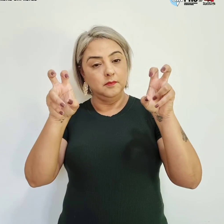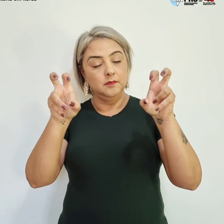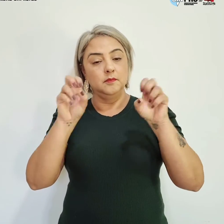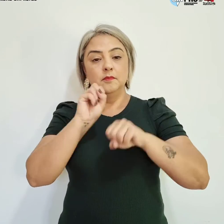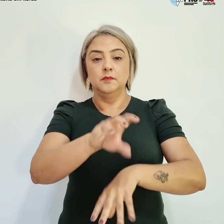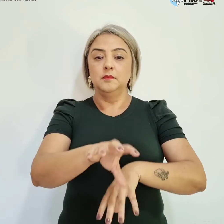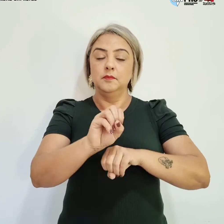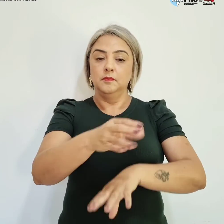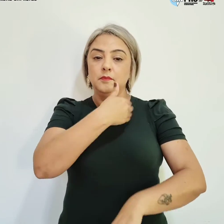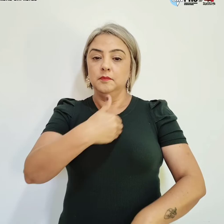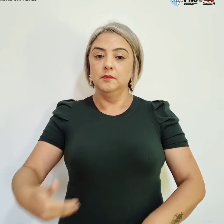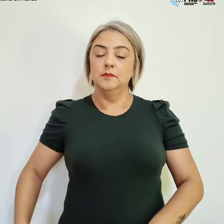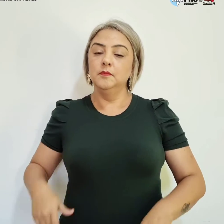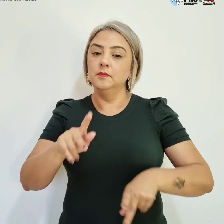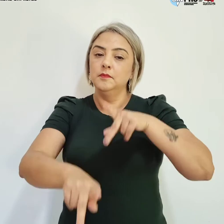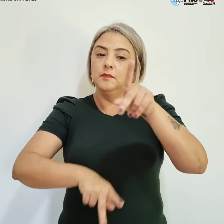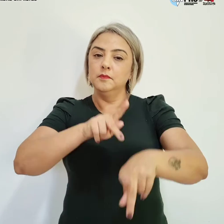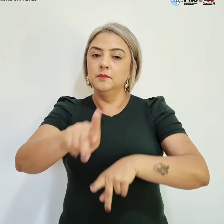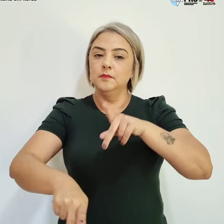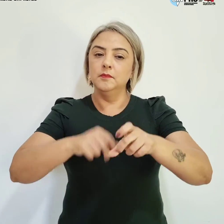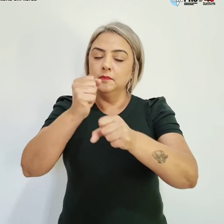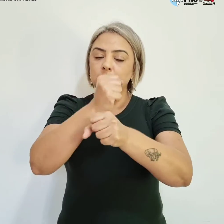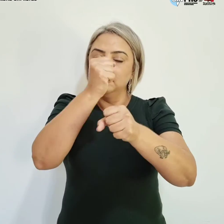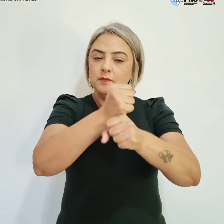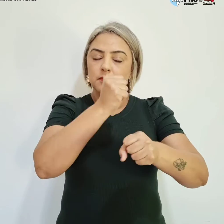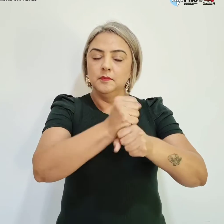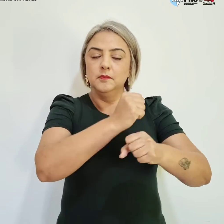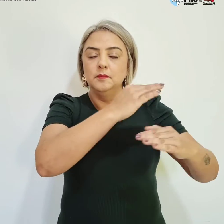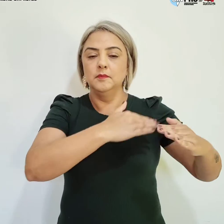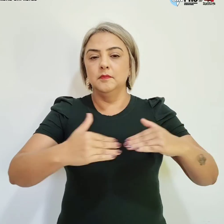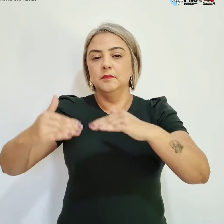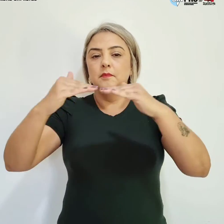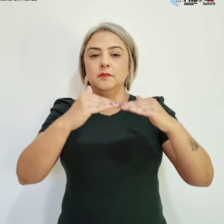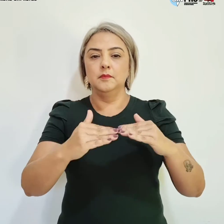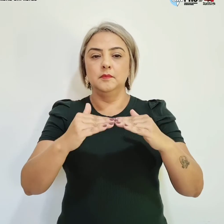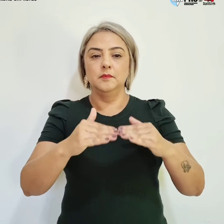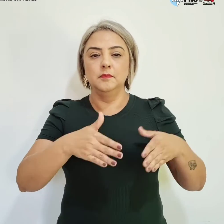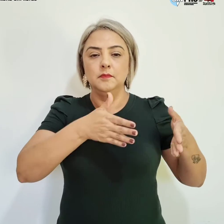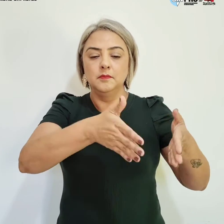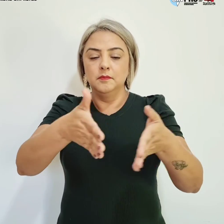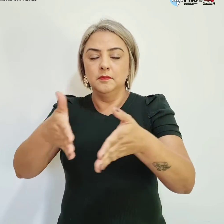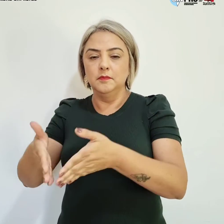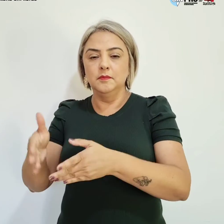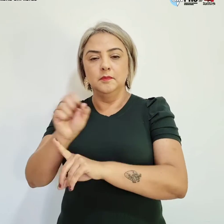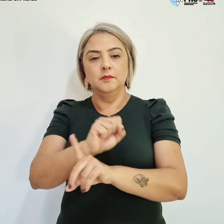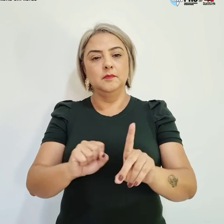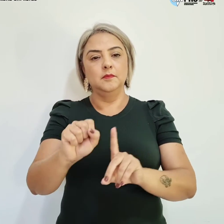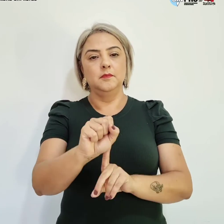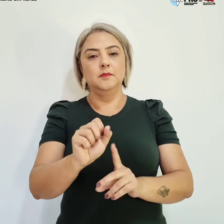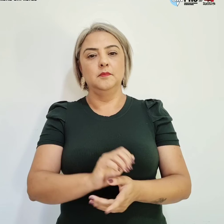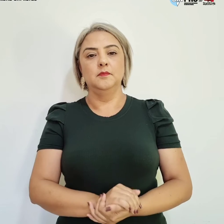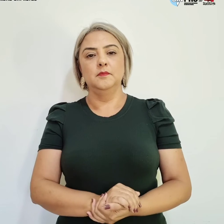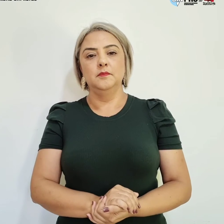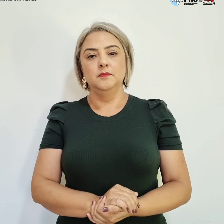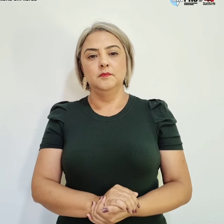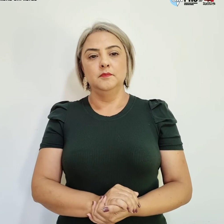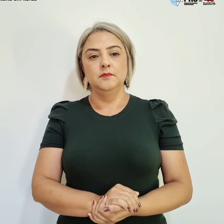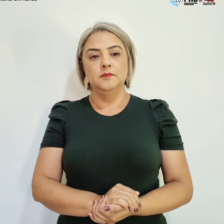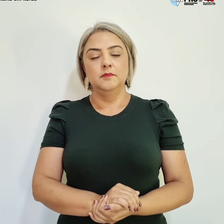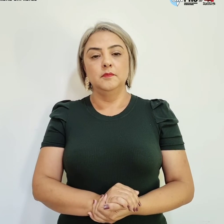e popular se constrói com democracia e participação social. Nenhum direito a